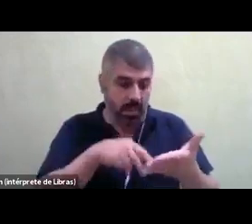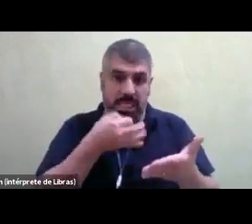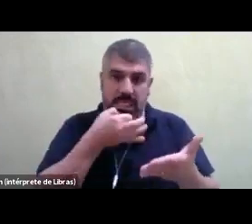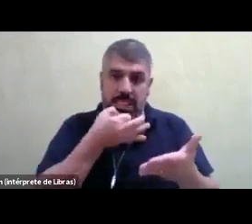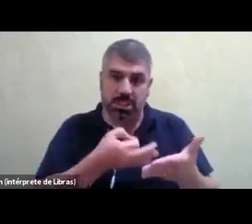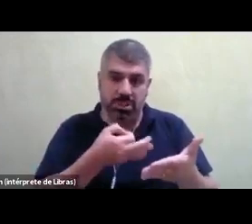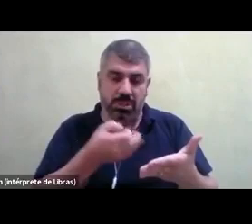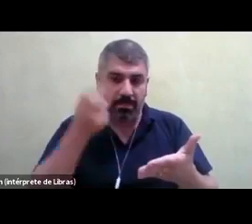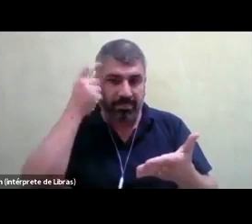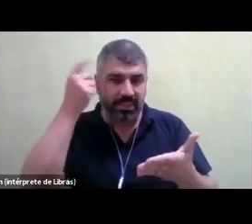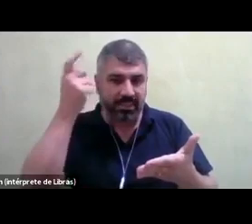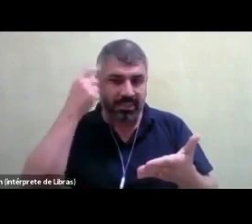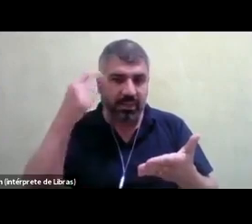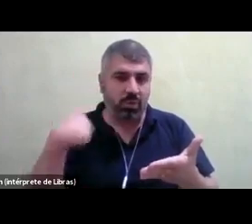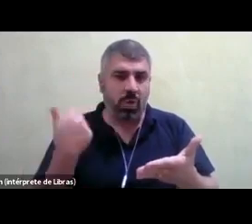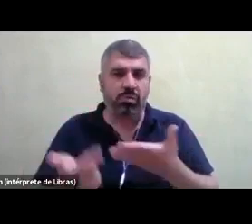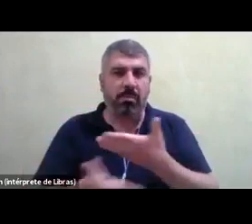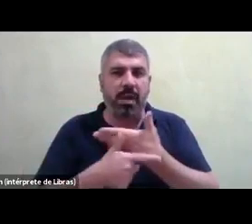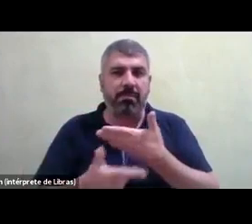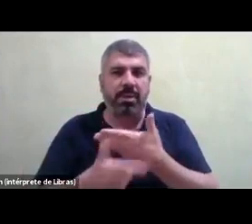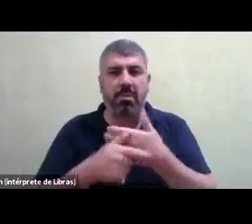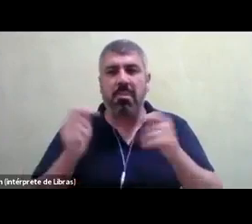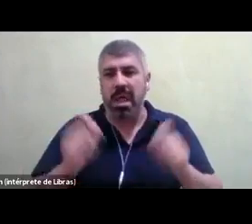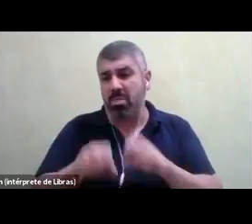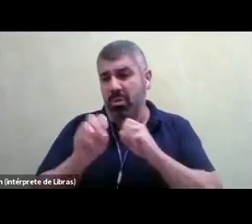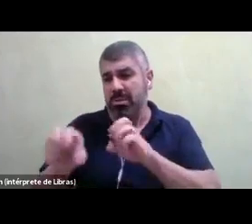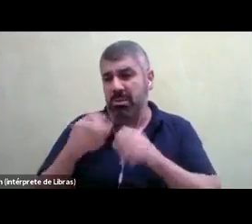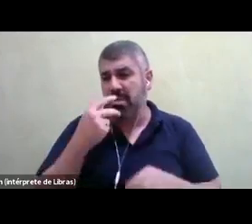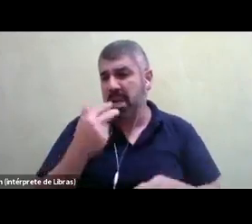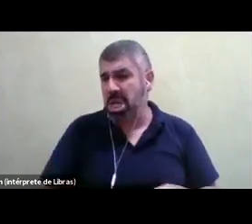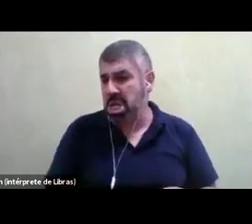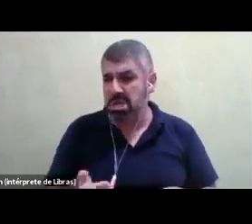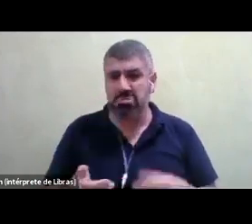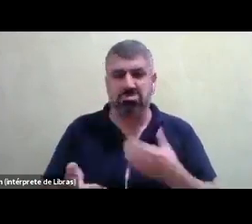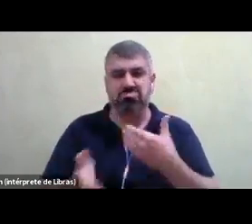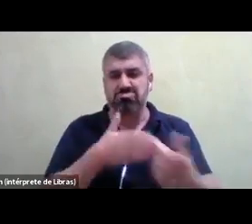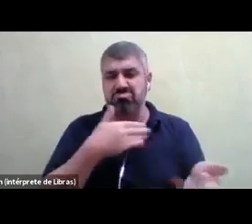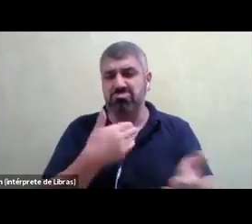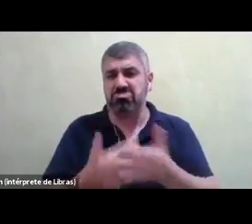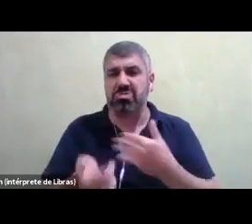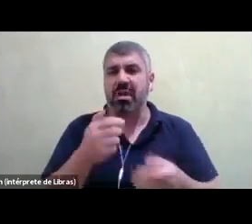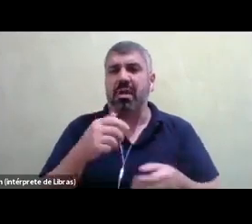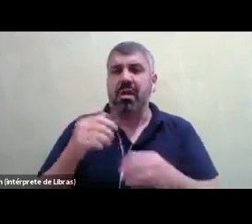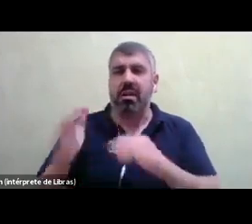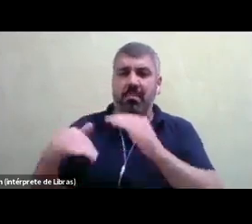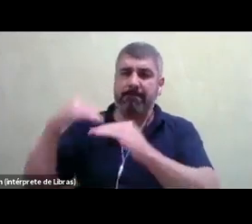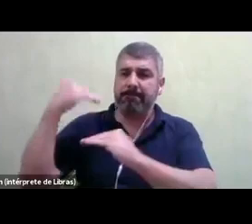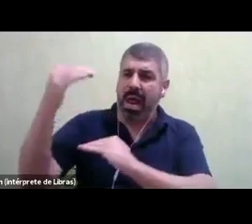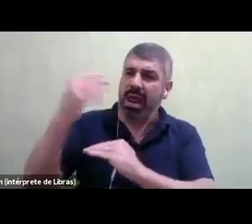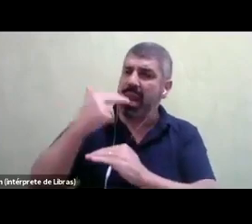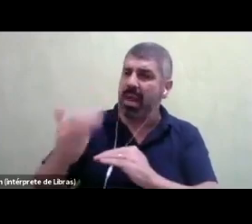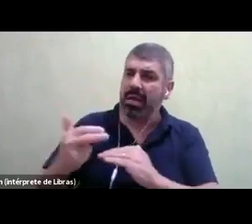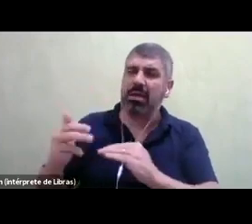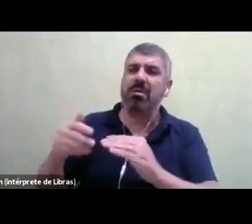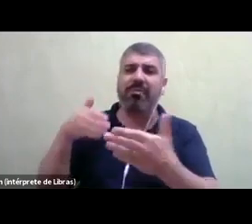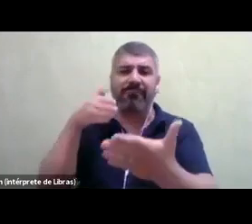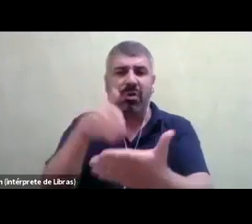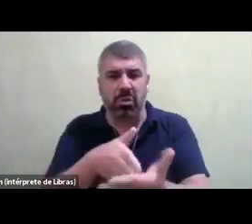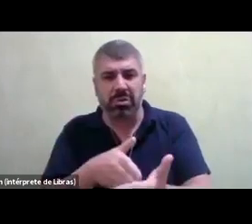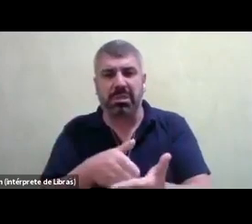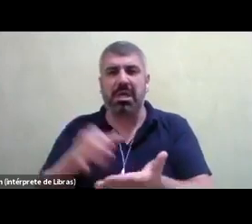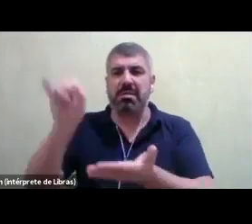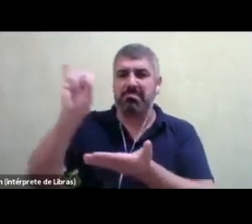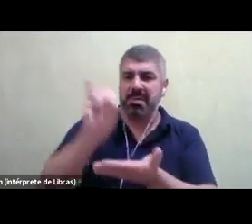o nosso papel, seja com educação bilíngue, de escolas de línguas de prestígio, de fronteira, de